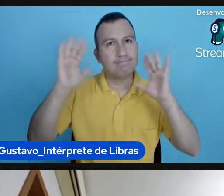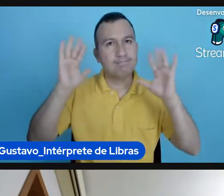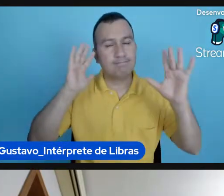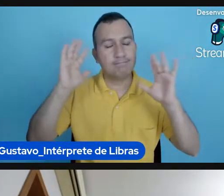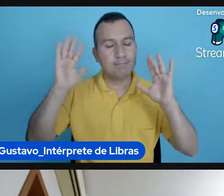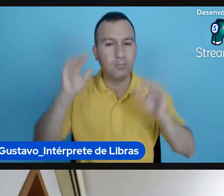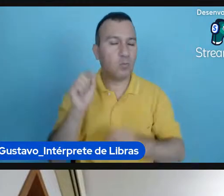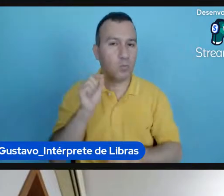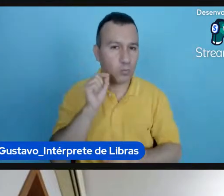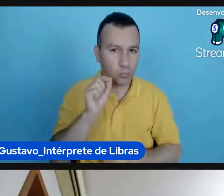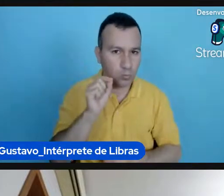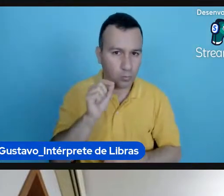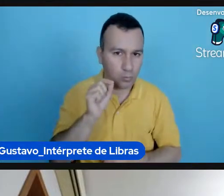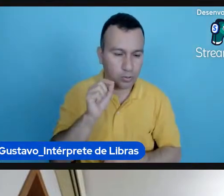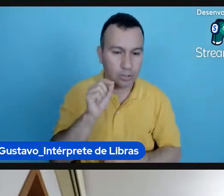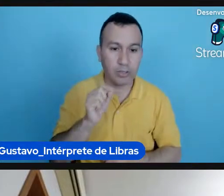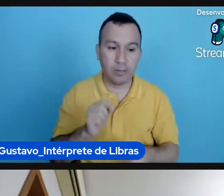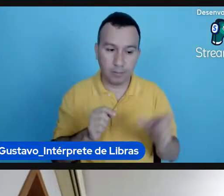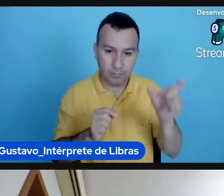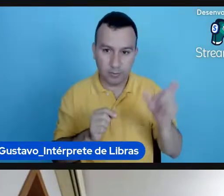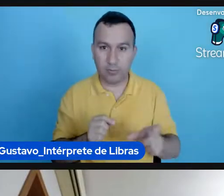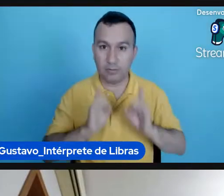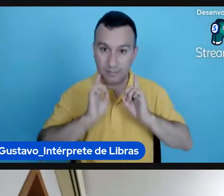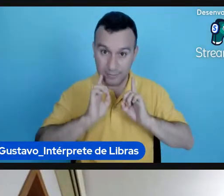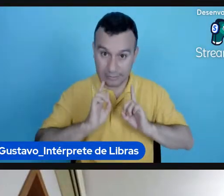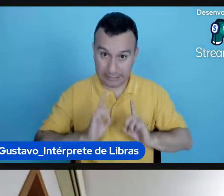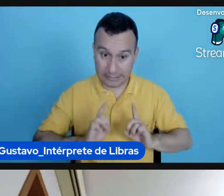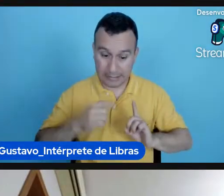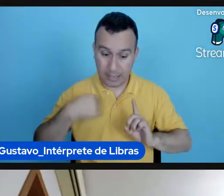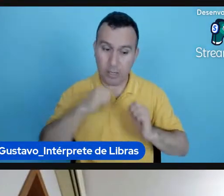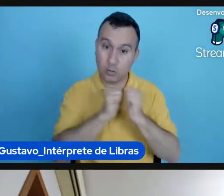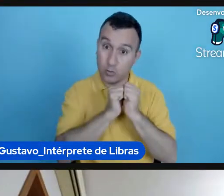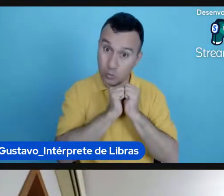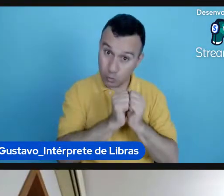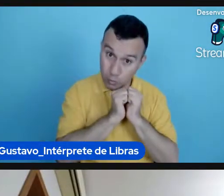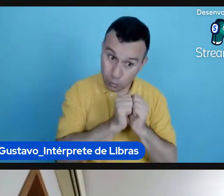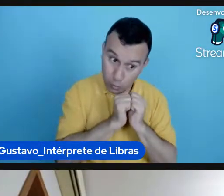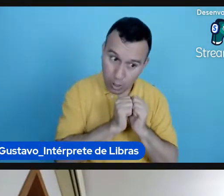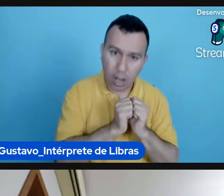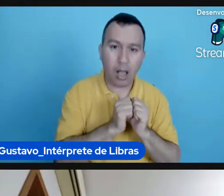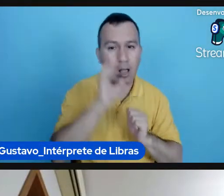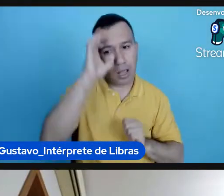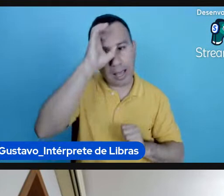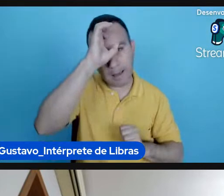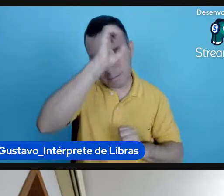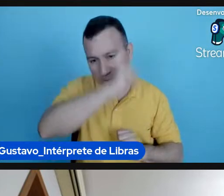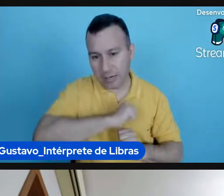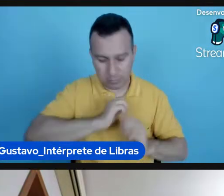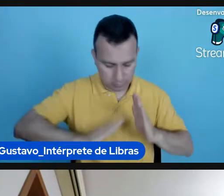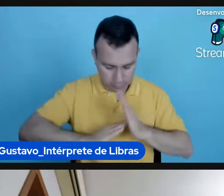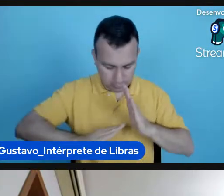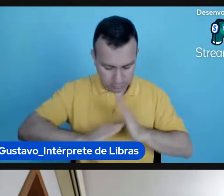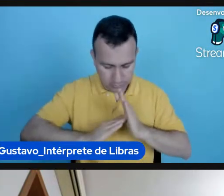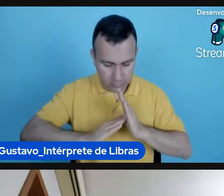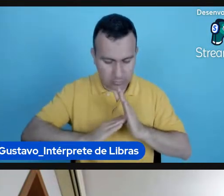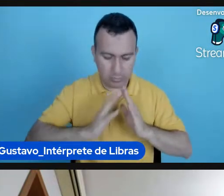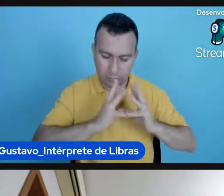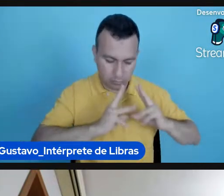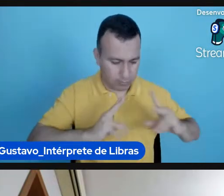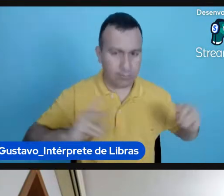quebrar essas barreiras. A partir do momento que pessoas não